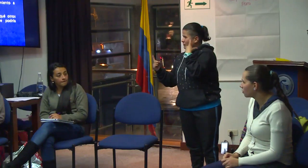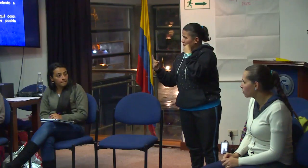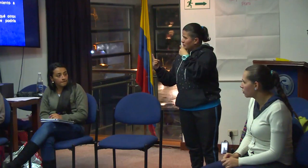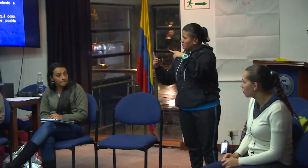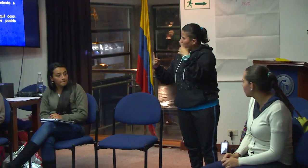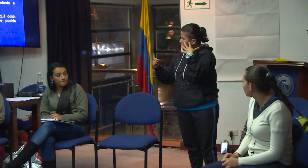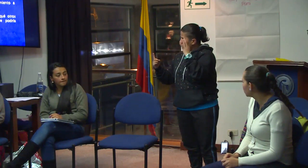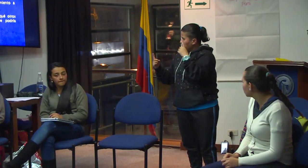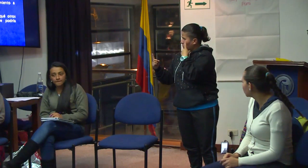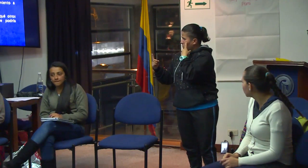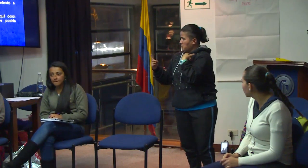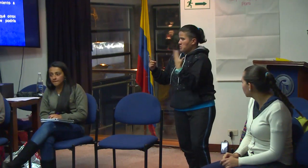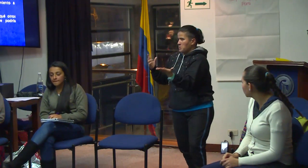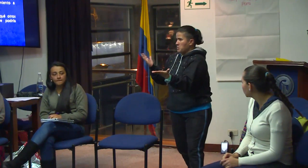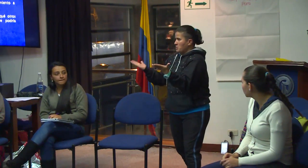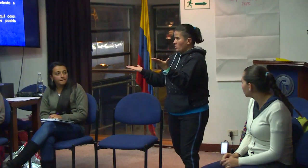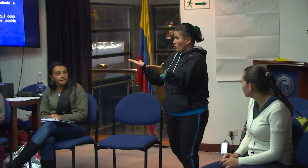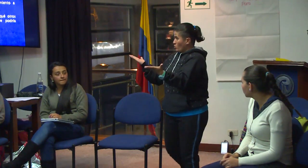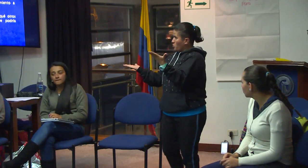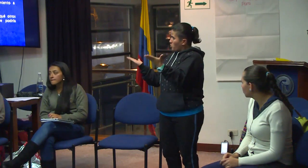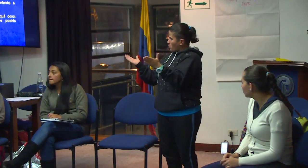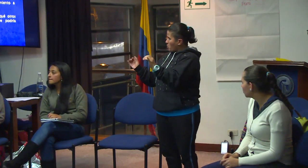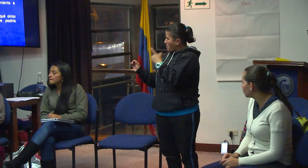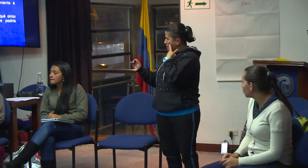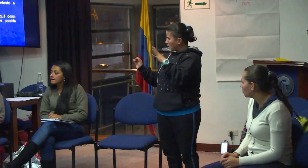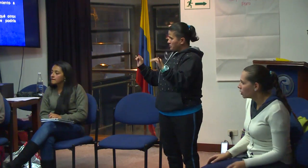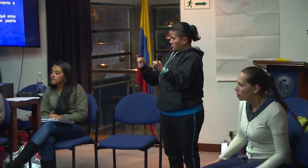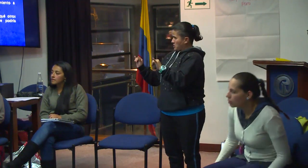Como experiencia, antes era como solamente enseñar